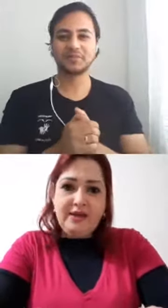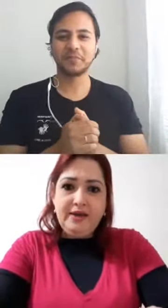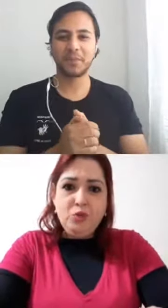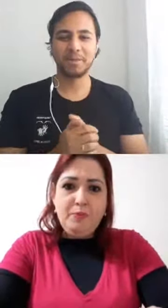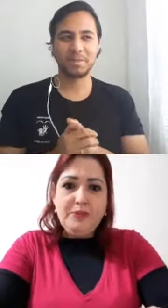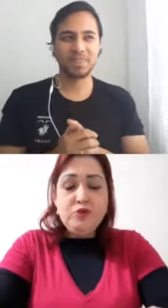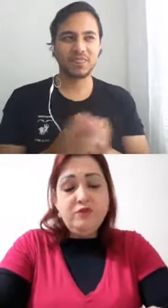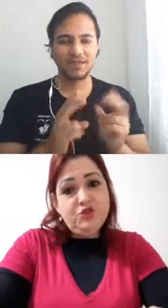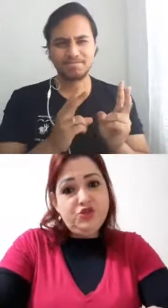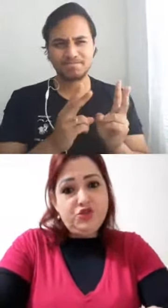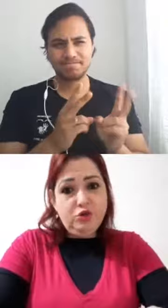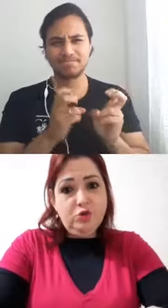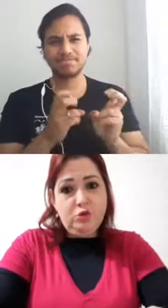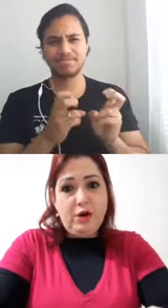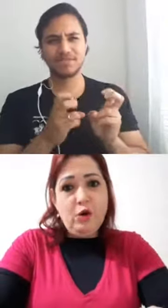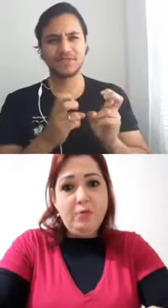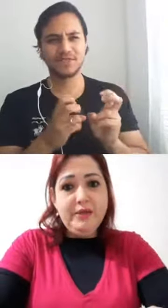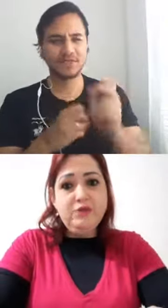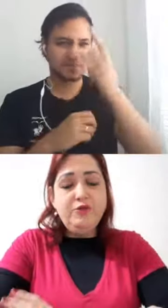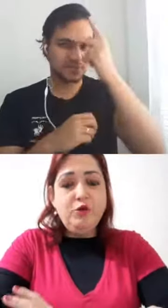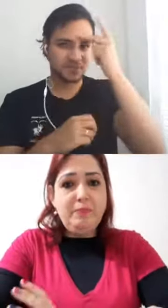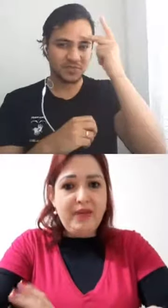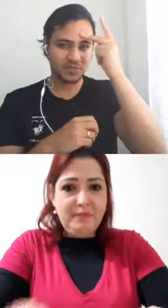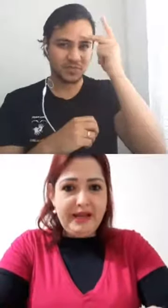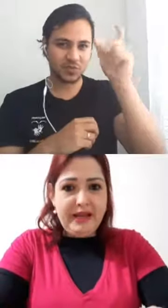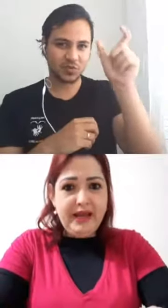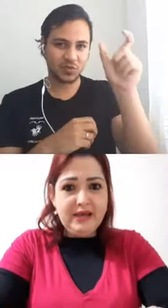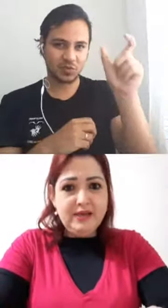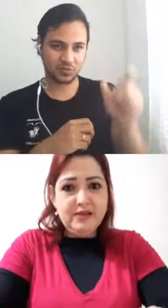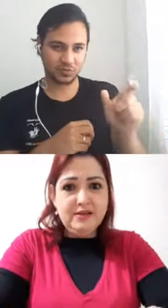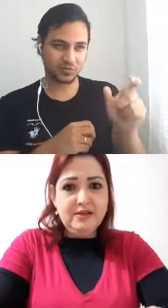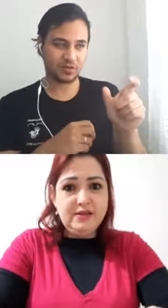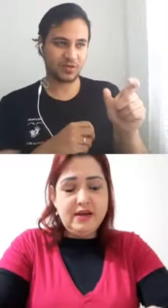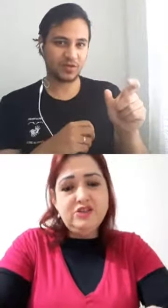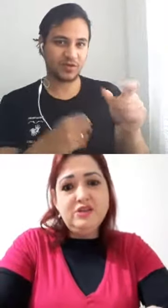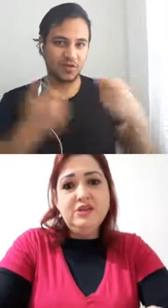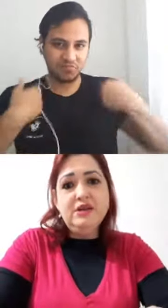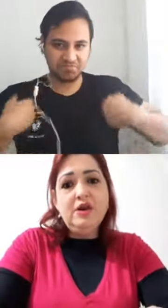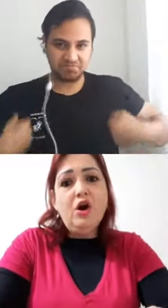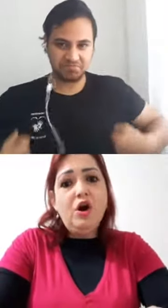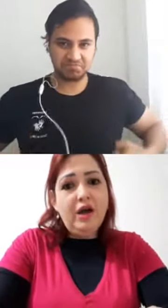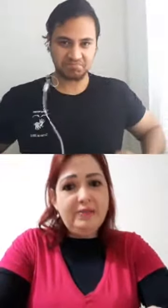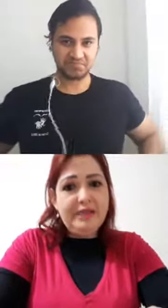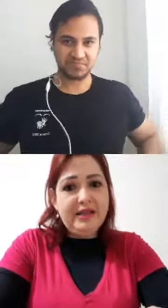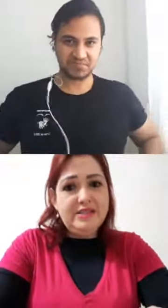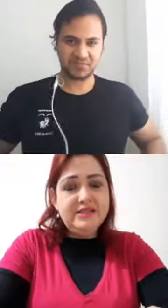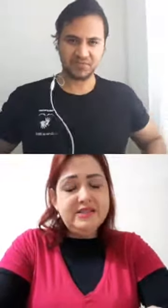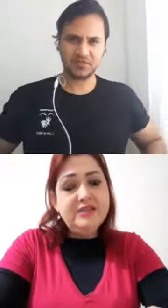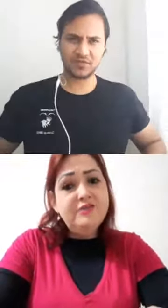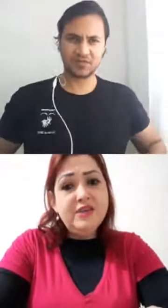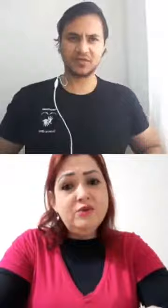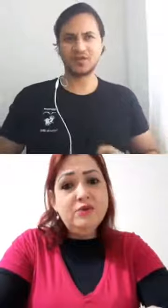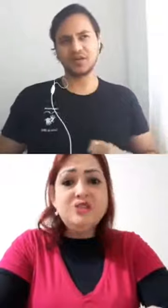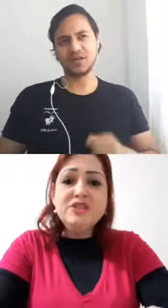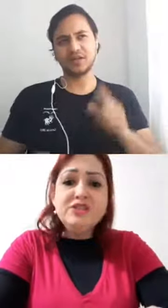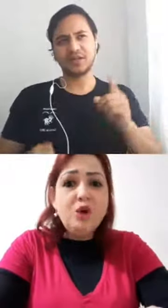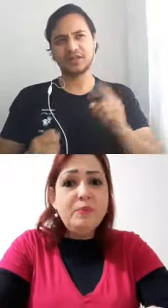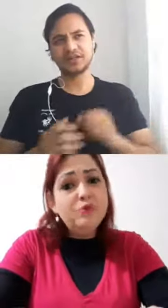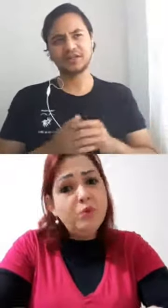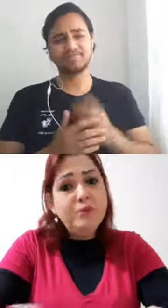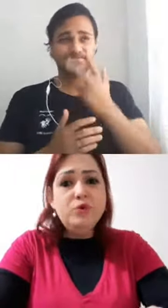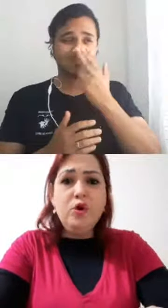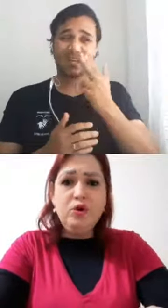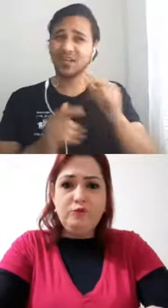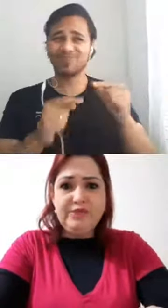você vê que uma pessoa vestiu uma roupa que não ficou bem para ela, A gente olha para ela e diz assim, viu, acho que essa roupa